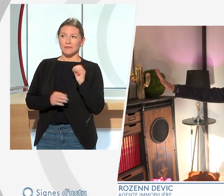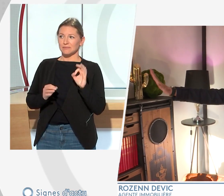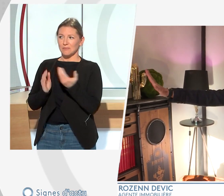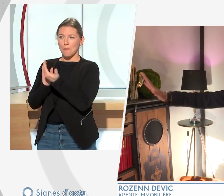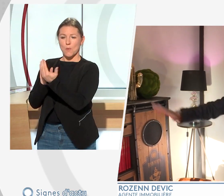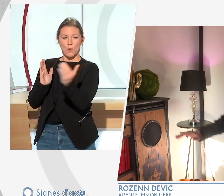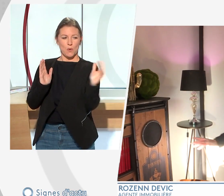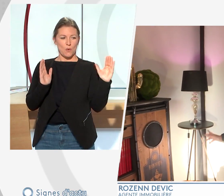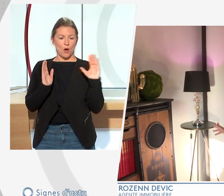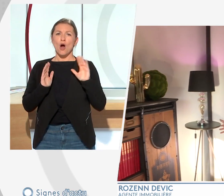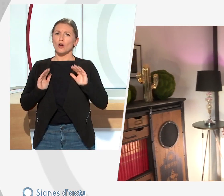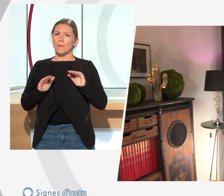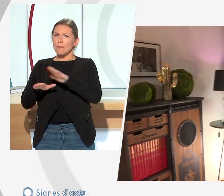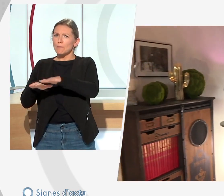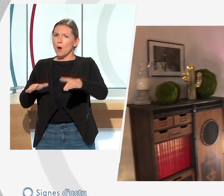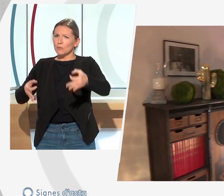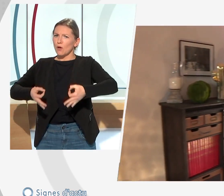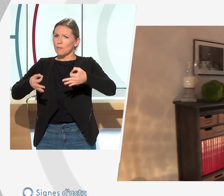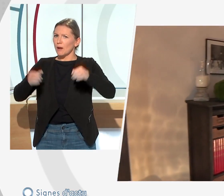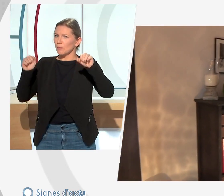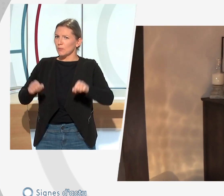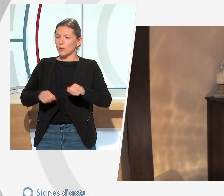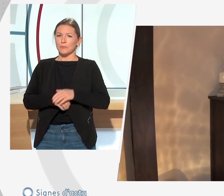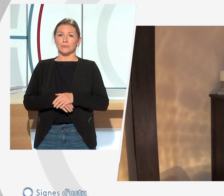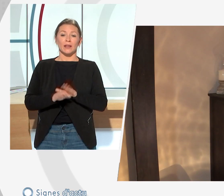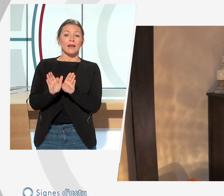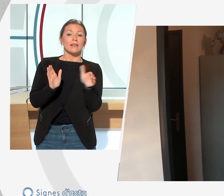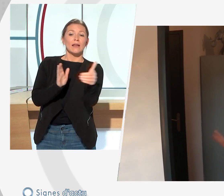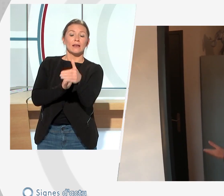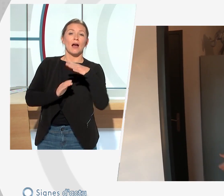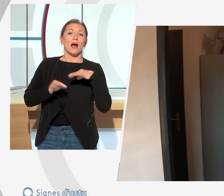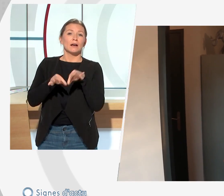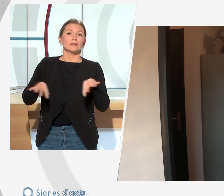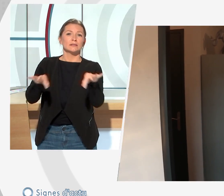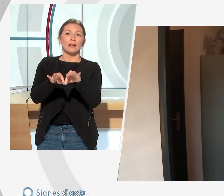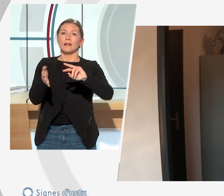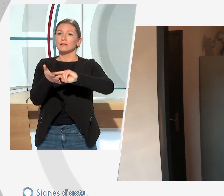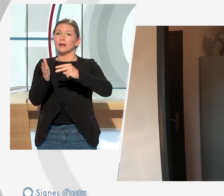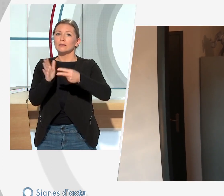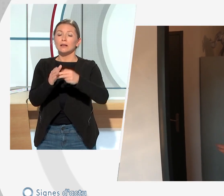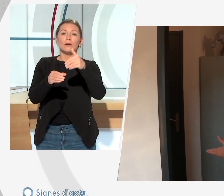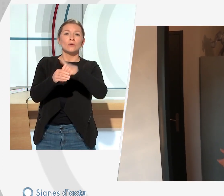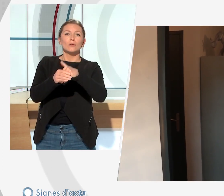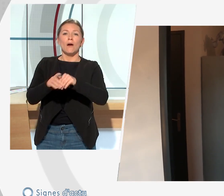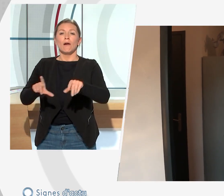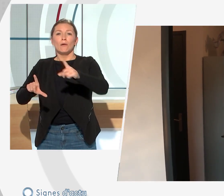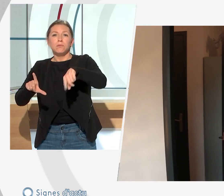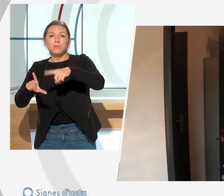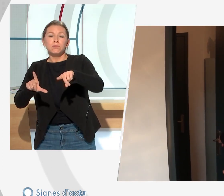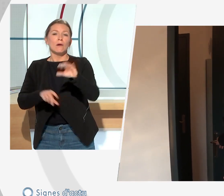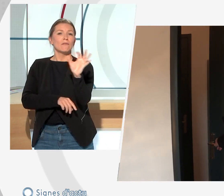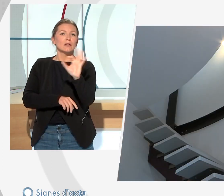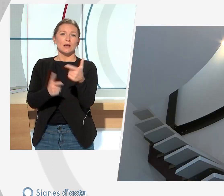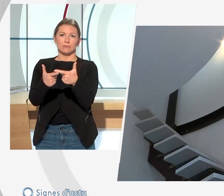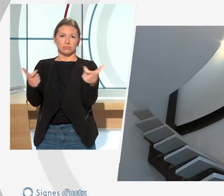murs ronds, on arrive à placer beaucoup de meubles. Et sur la partie arrière, on a tout un espace dédié local technique, lingerie,